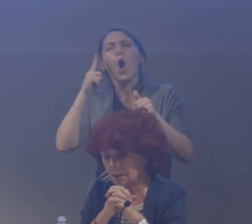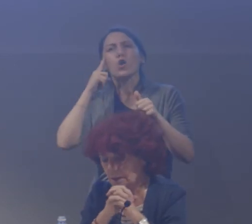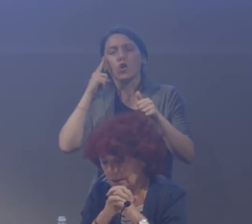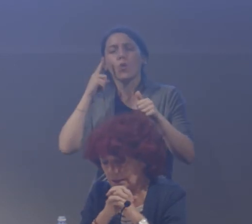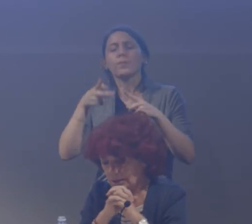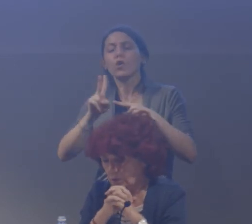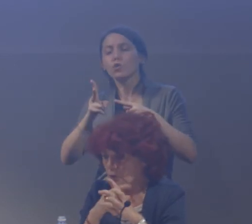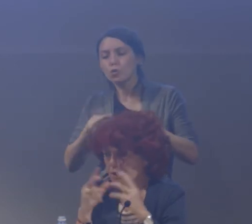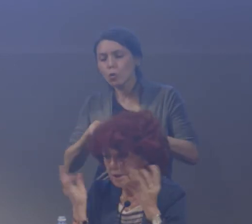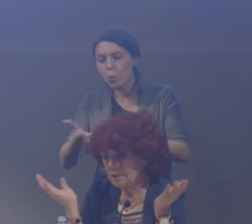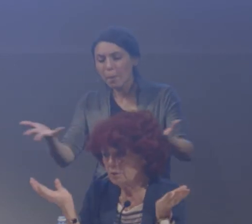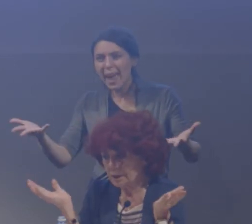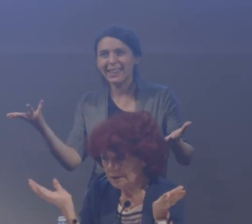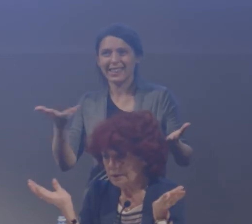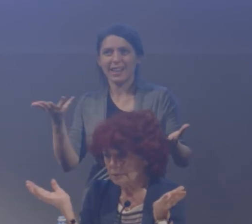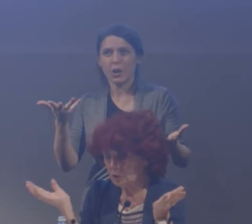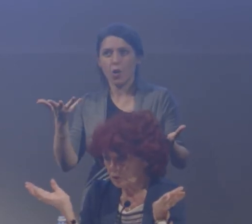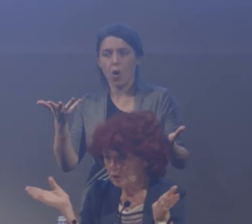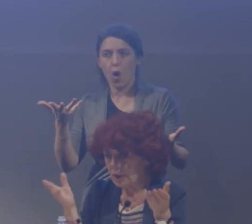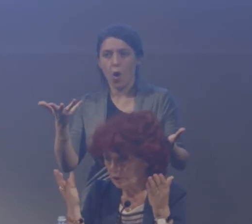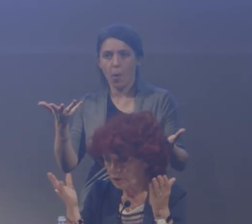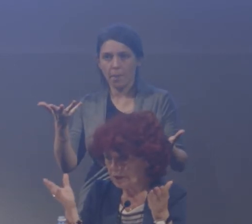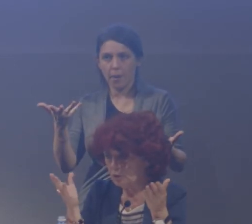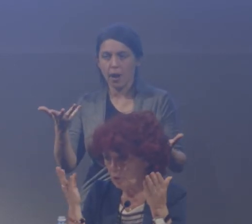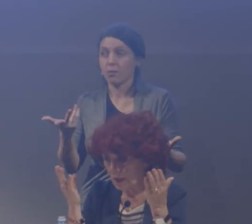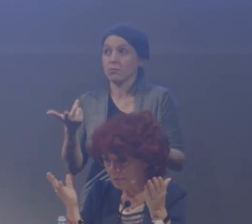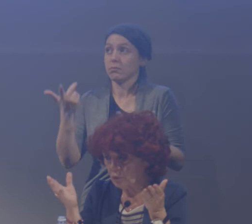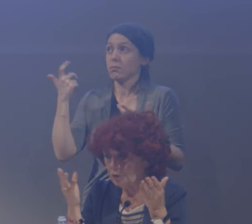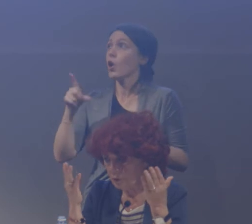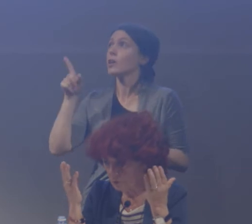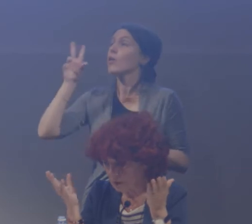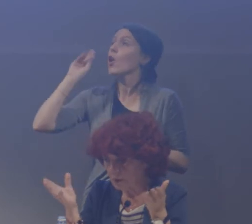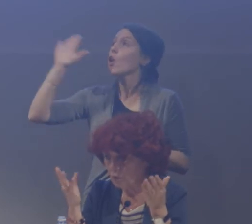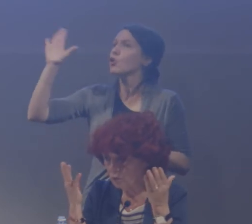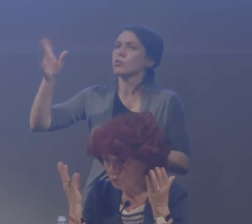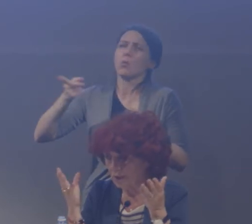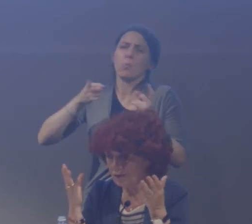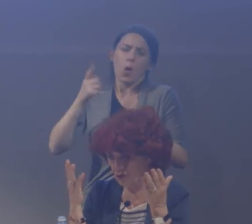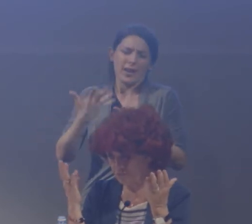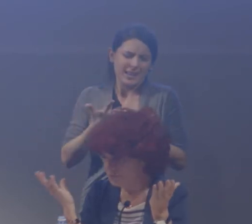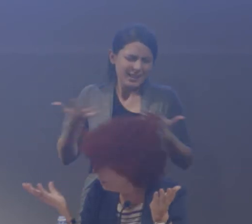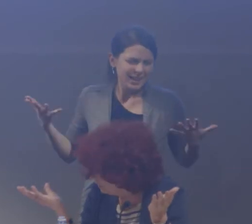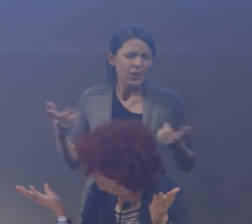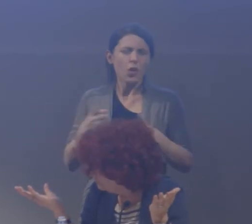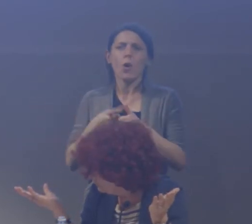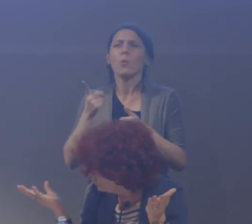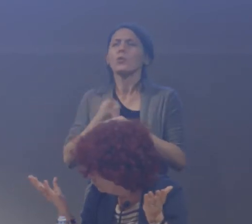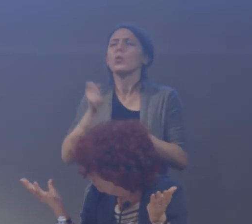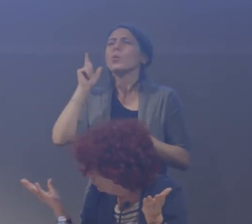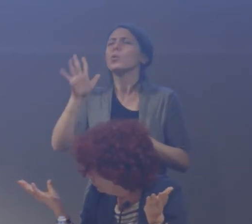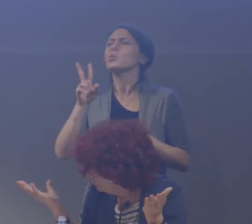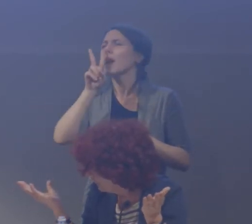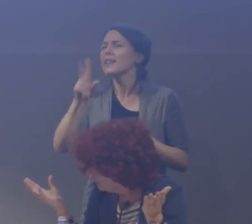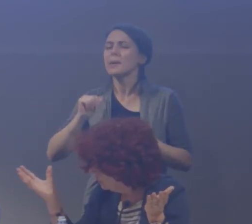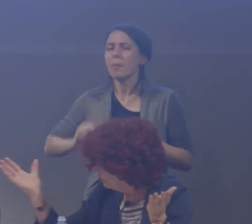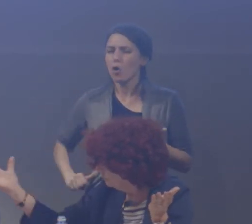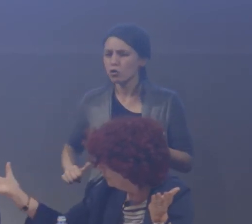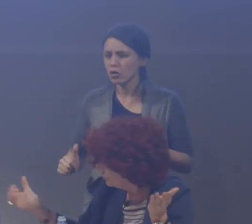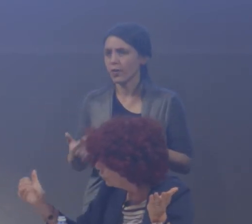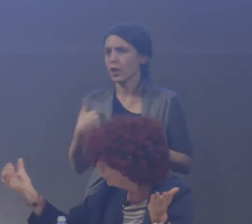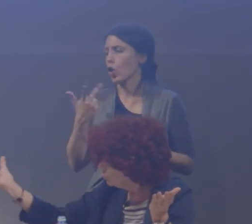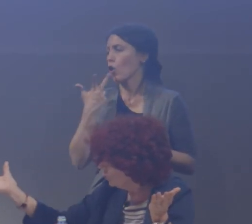strumenti di conoscenza di un grandissimo, straordinario intellettuale politico dalla cultura civile, adesso non voglio